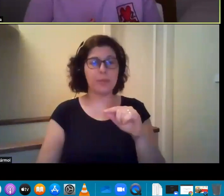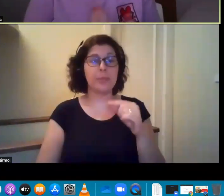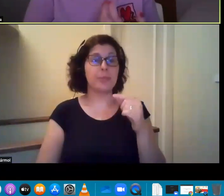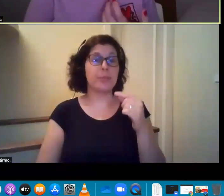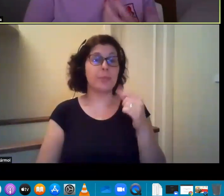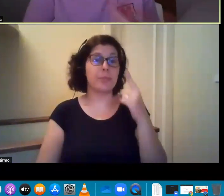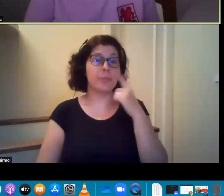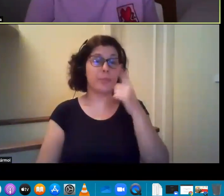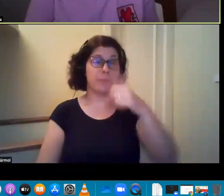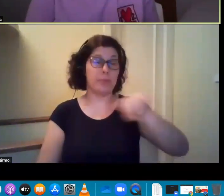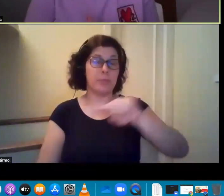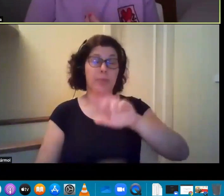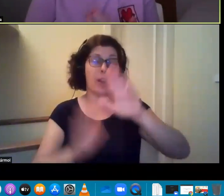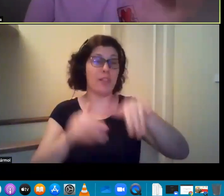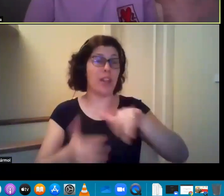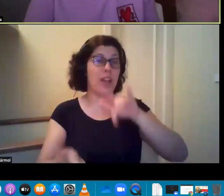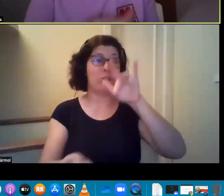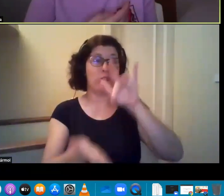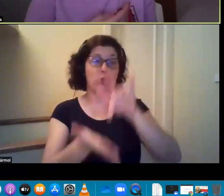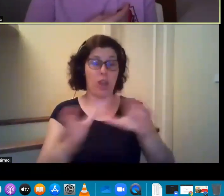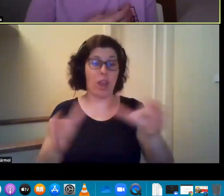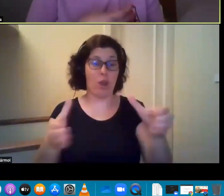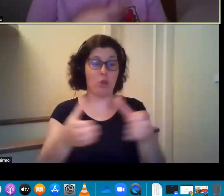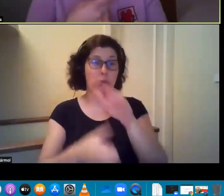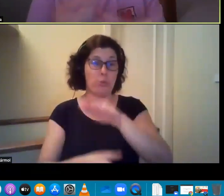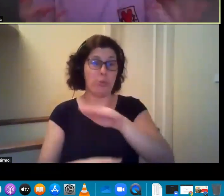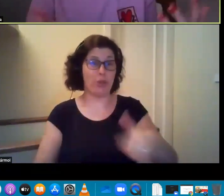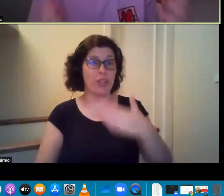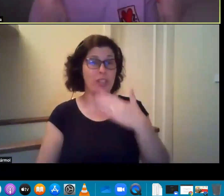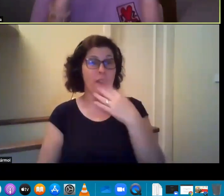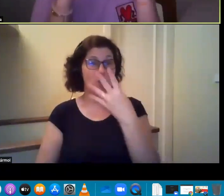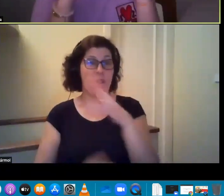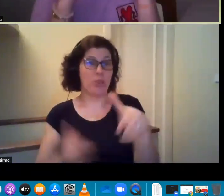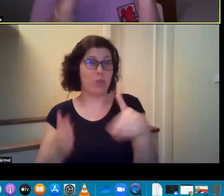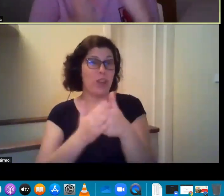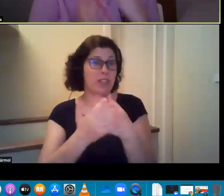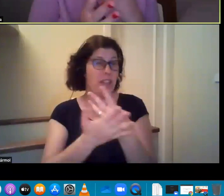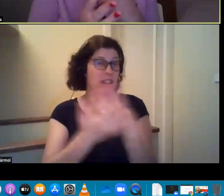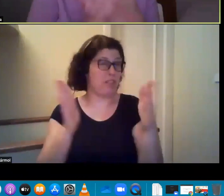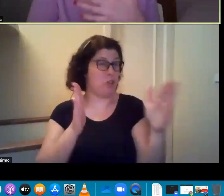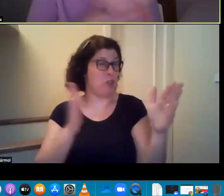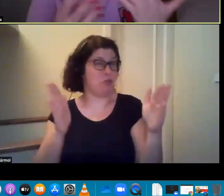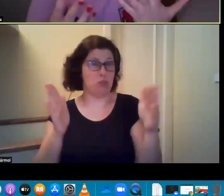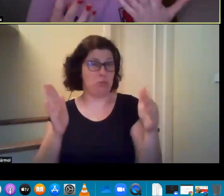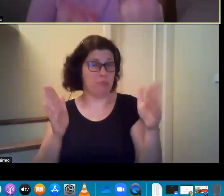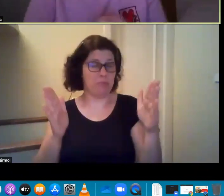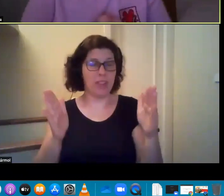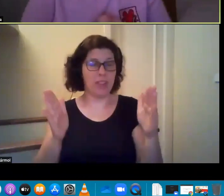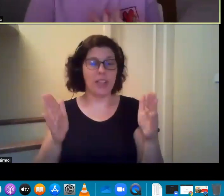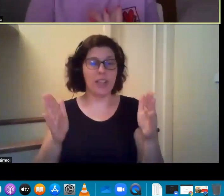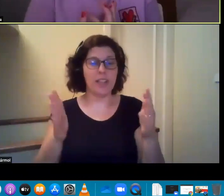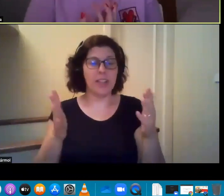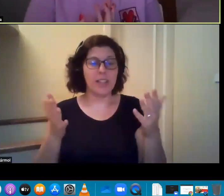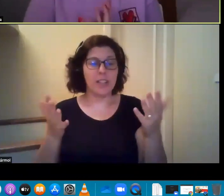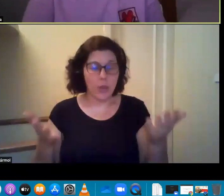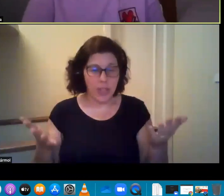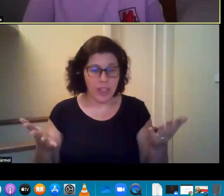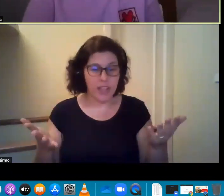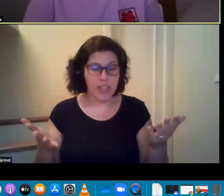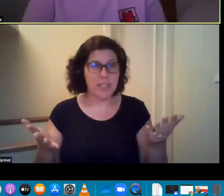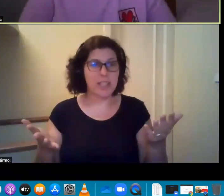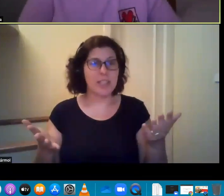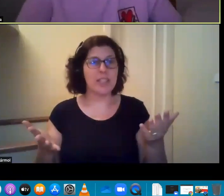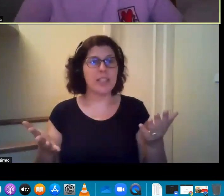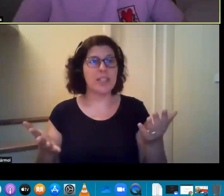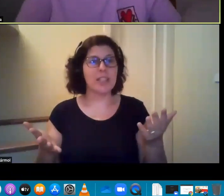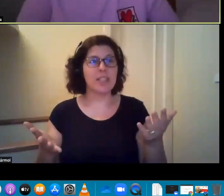alumnos menores, de entre 4 a 18 años como mucho, y tampoco nos supone un gran desgaste,